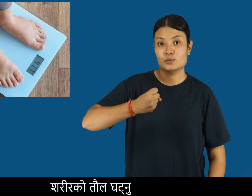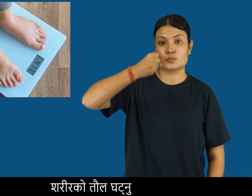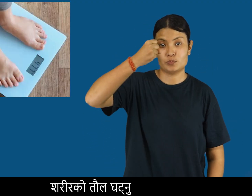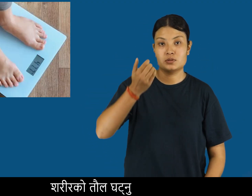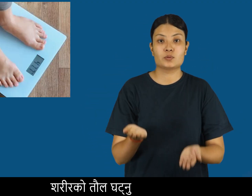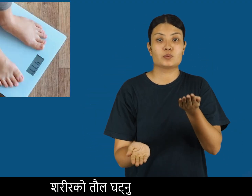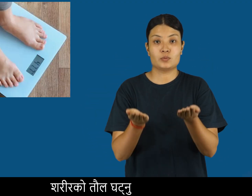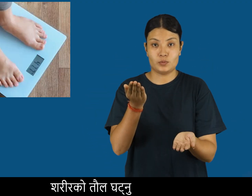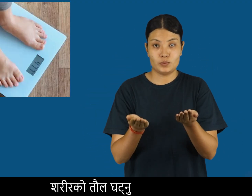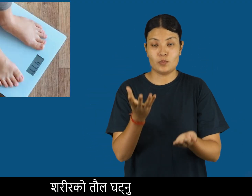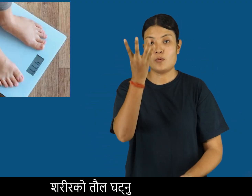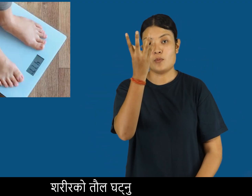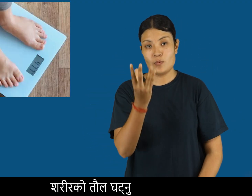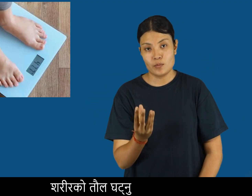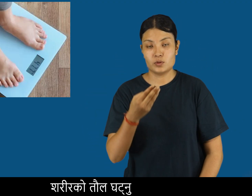शरीरको तौल घट्नु,